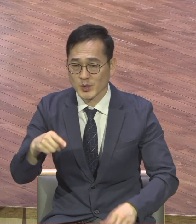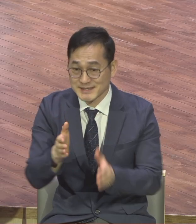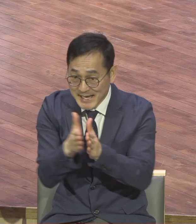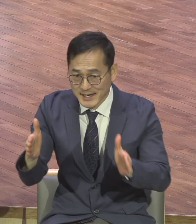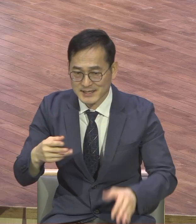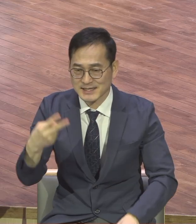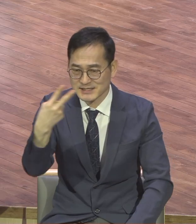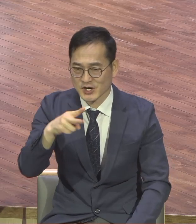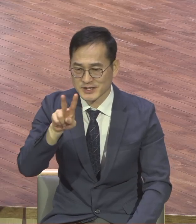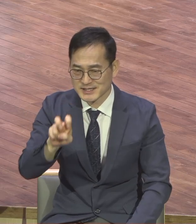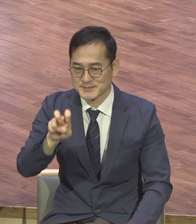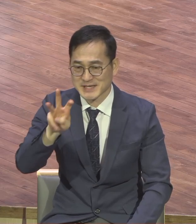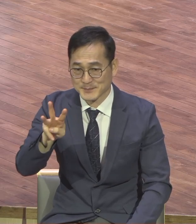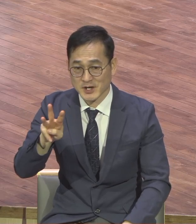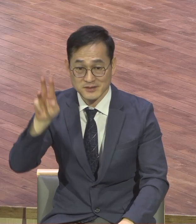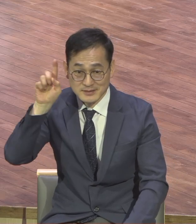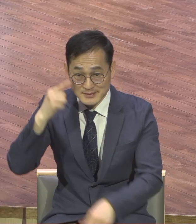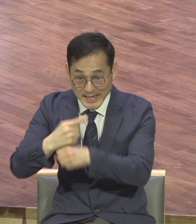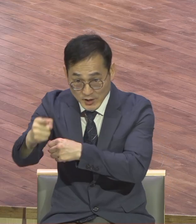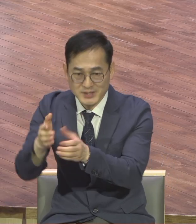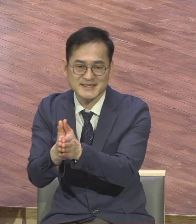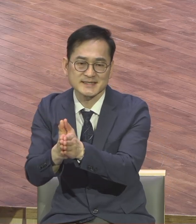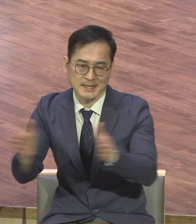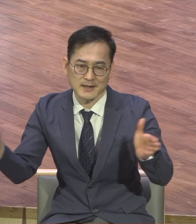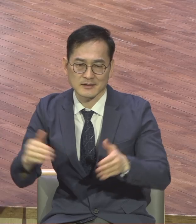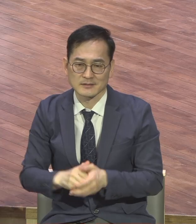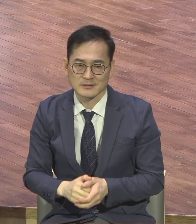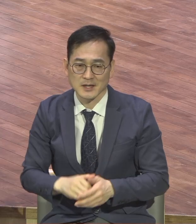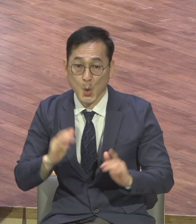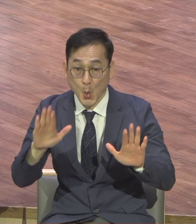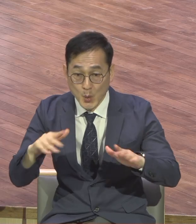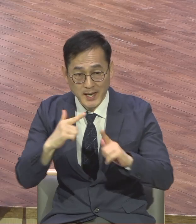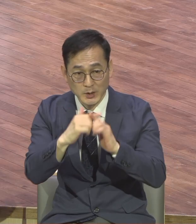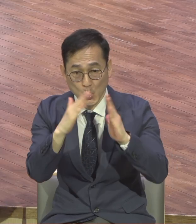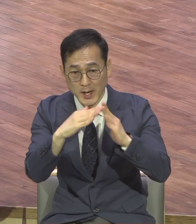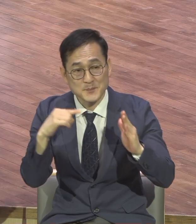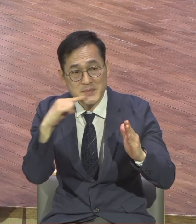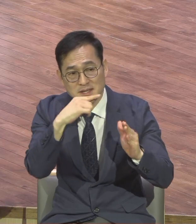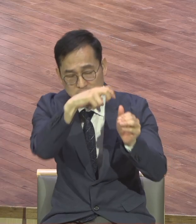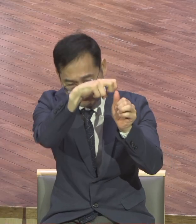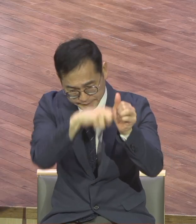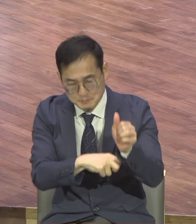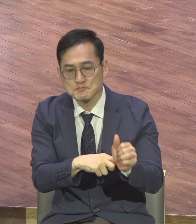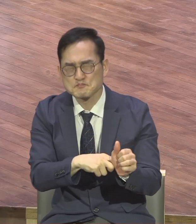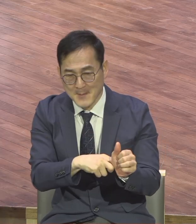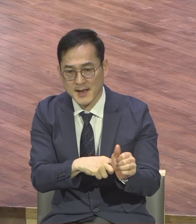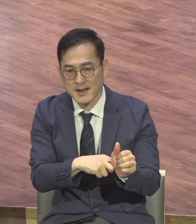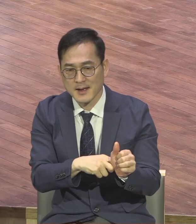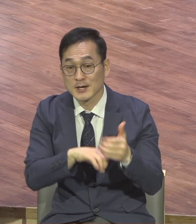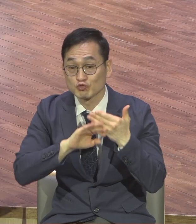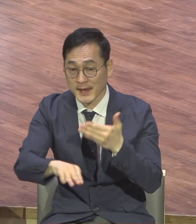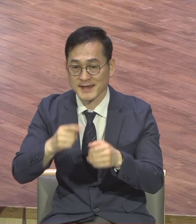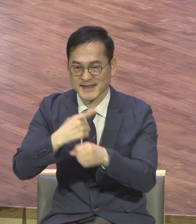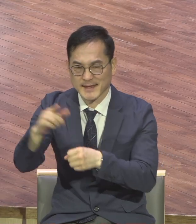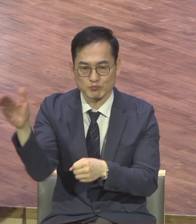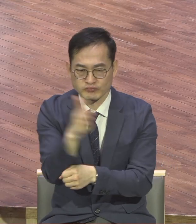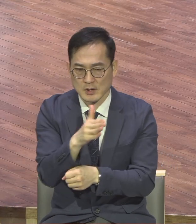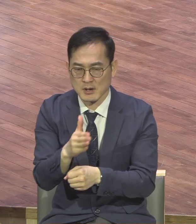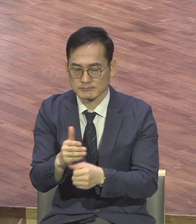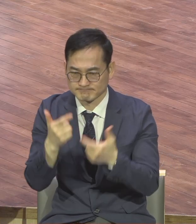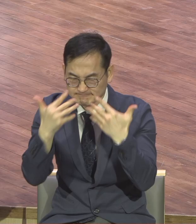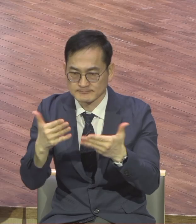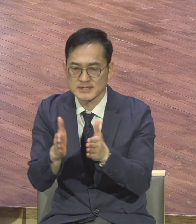2023년 내년에 구체적인 미션을 전달할 것입니다. 올해 헌당 끝내고 깨끗하게 이제는 빛이 하나도 없이 완벽하게